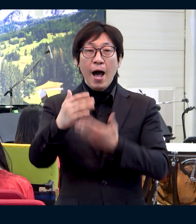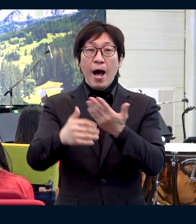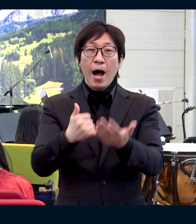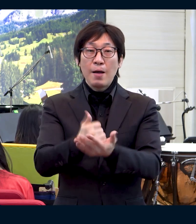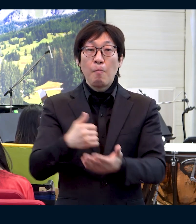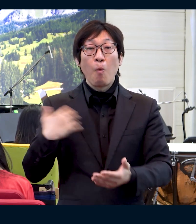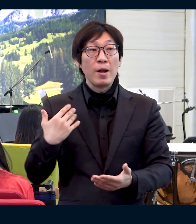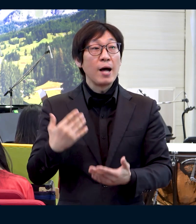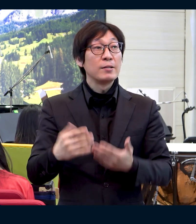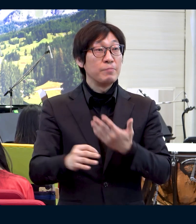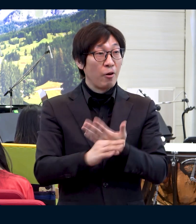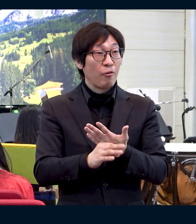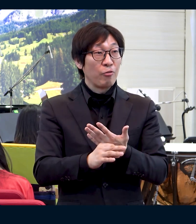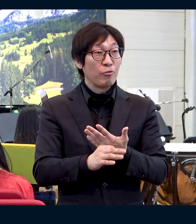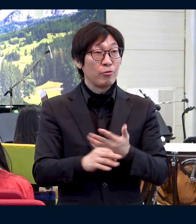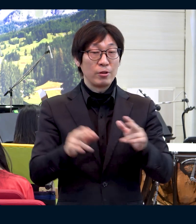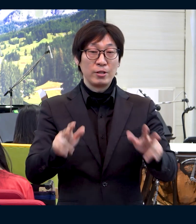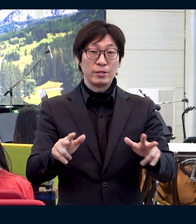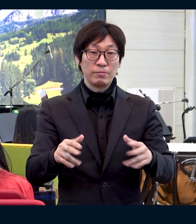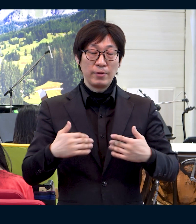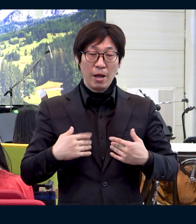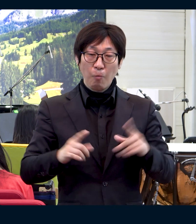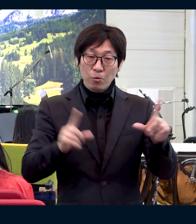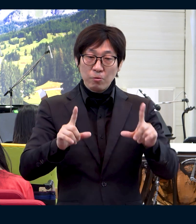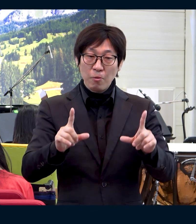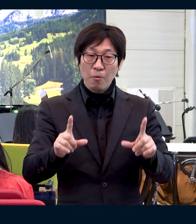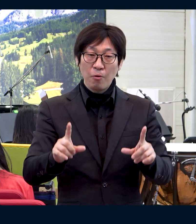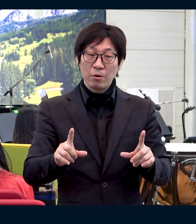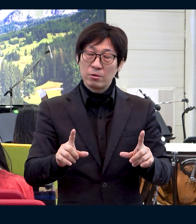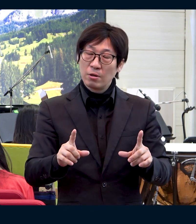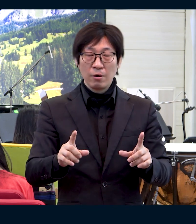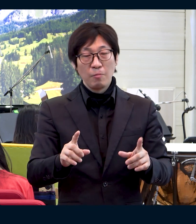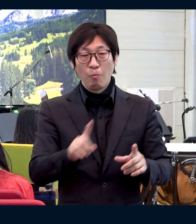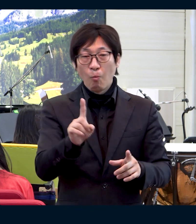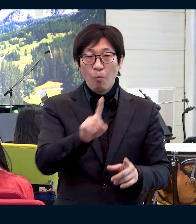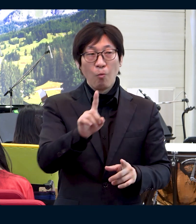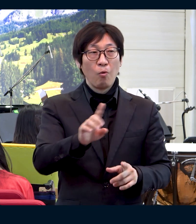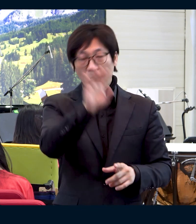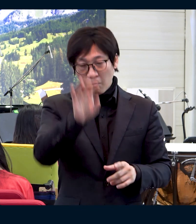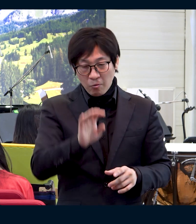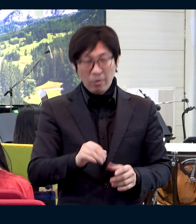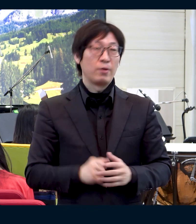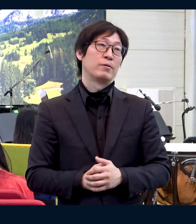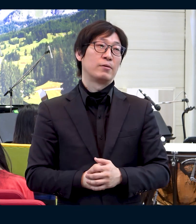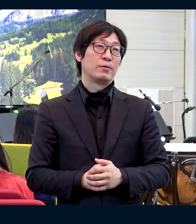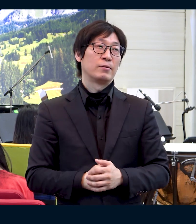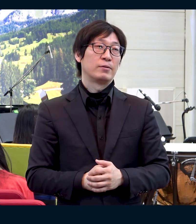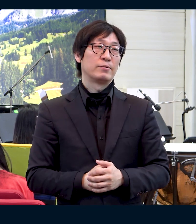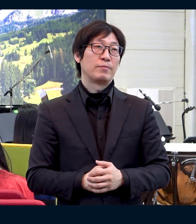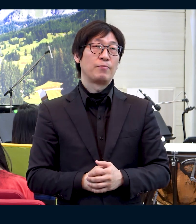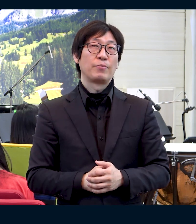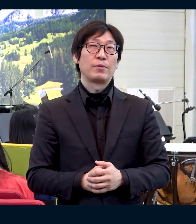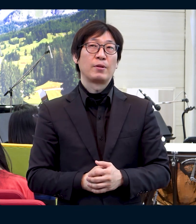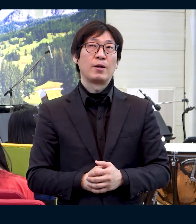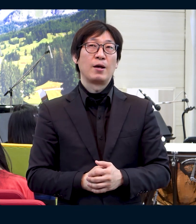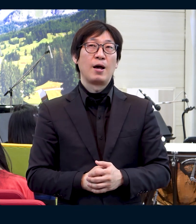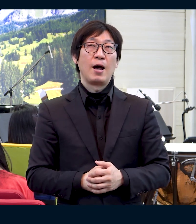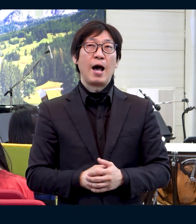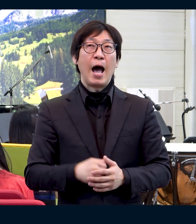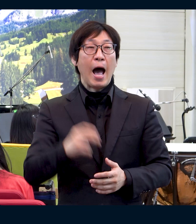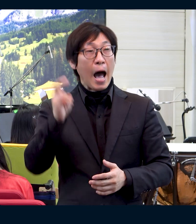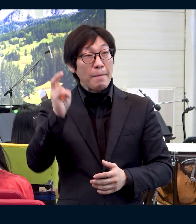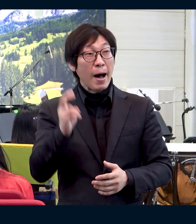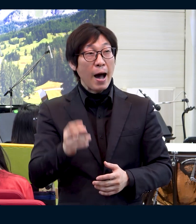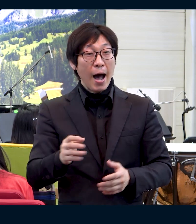삶을 살았을까요? 이런 질문을 하면서 스스로 대답을 합니다. 아마 주말이면 가족들과 어디에 좋은 데 갈 데 없나